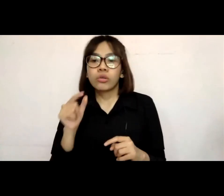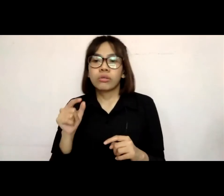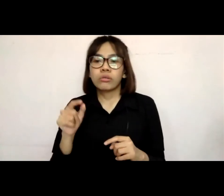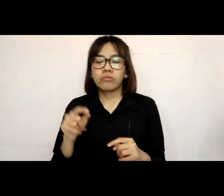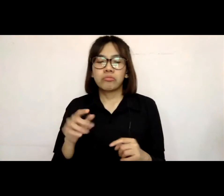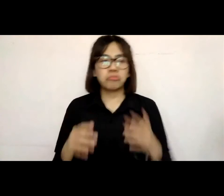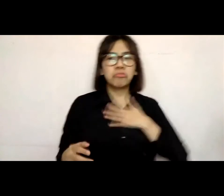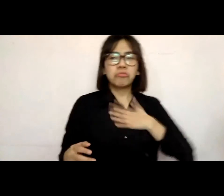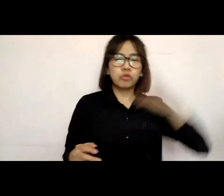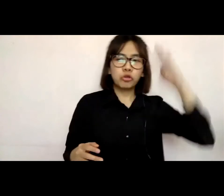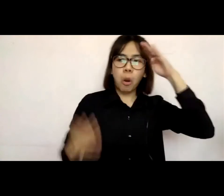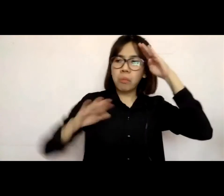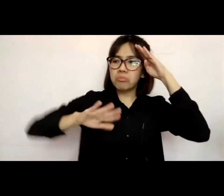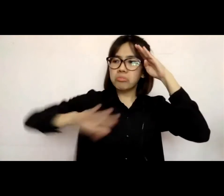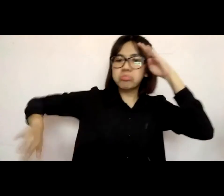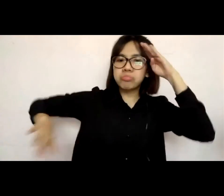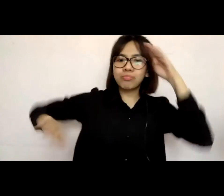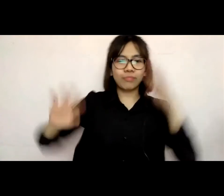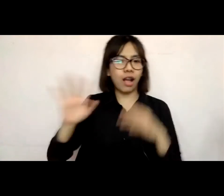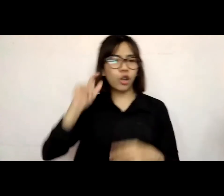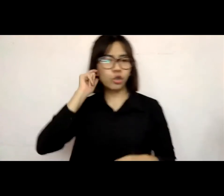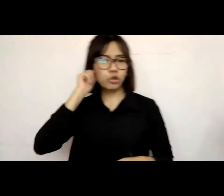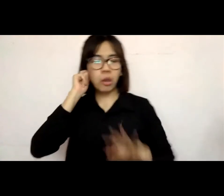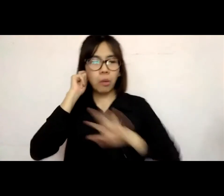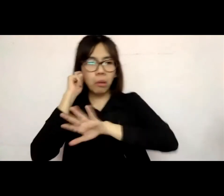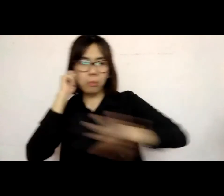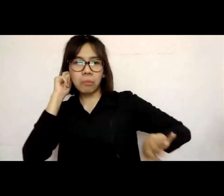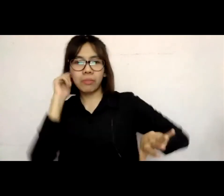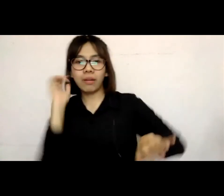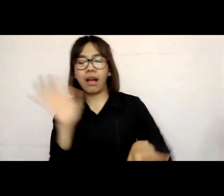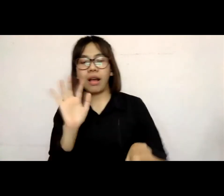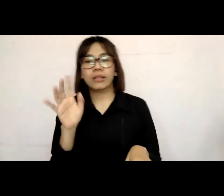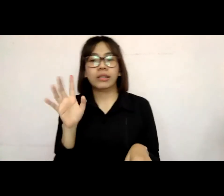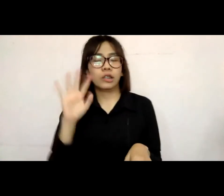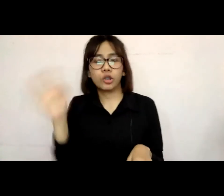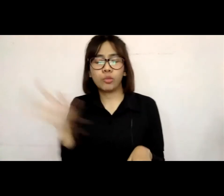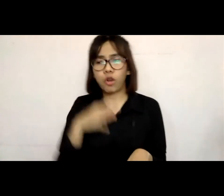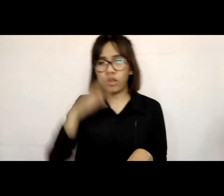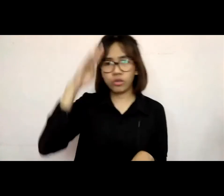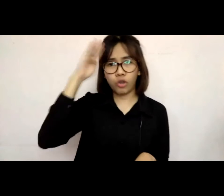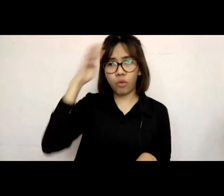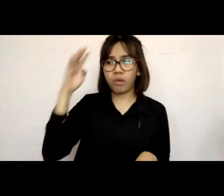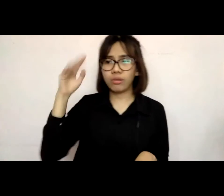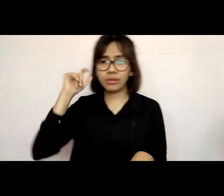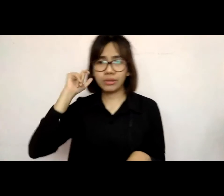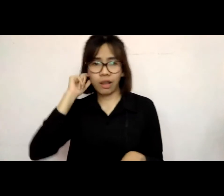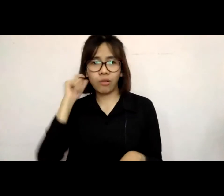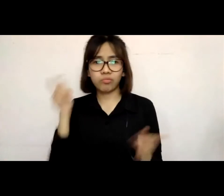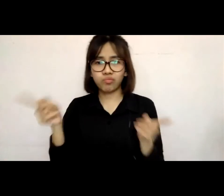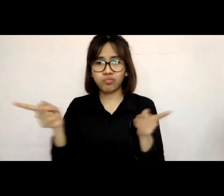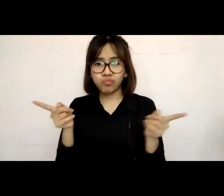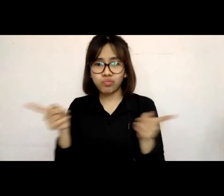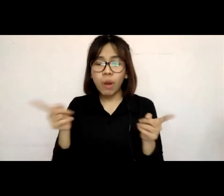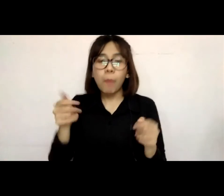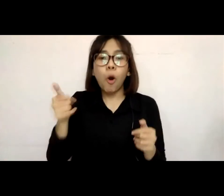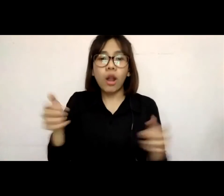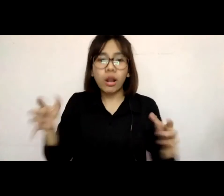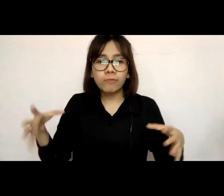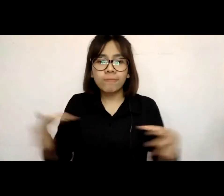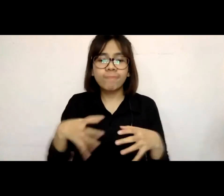Baik, Zaki, Regina, terima kasih sudah bersuara, sudah berpartisipasi. Saya akan ke